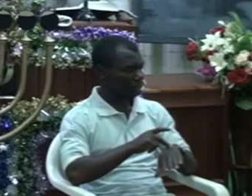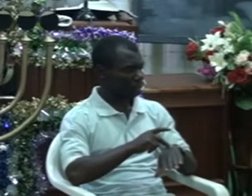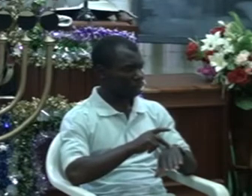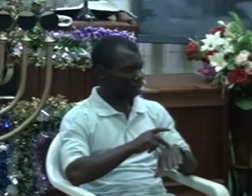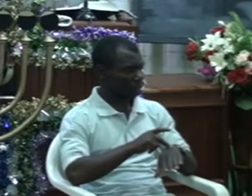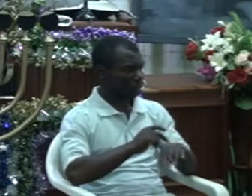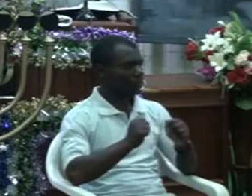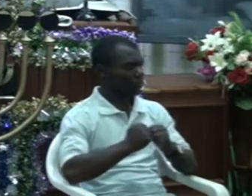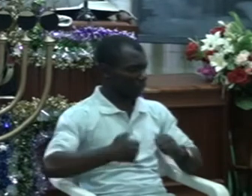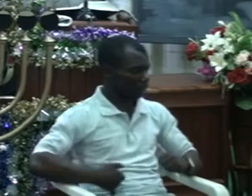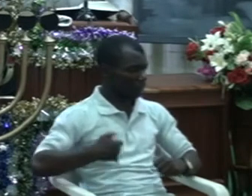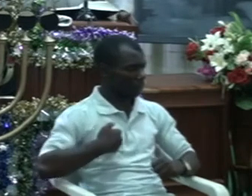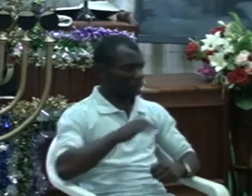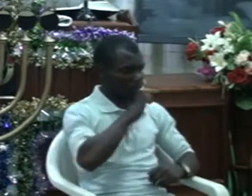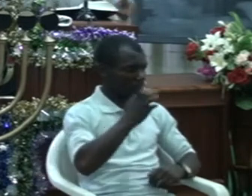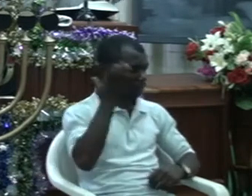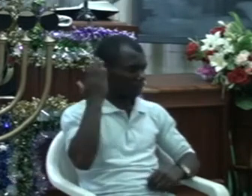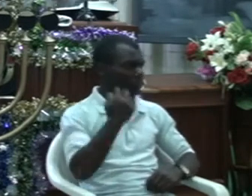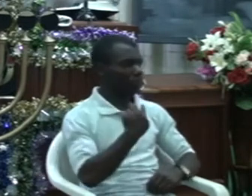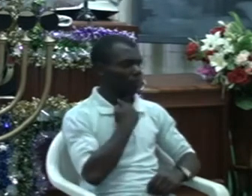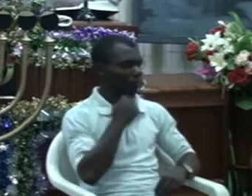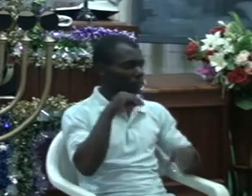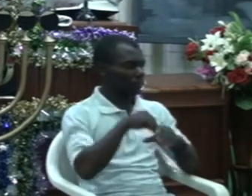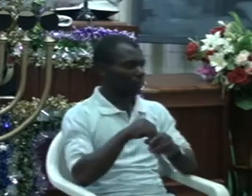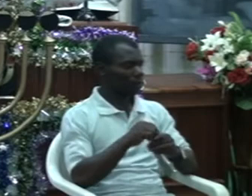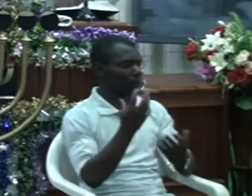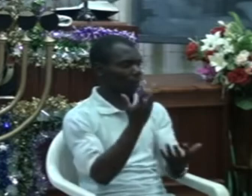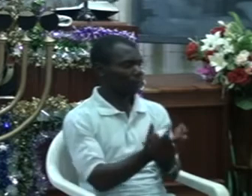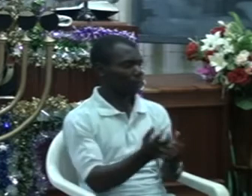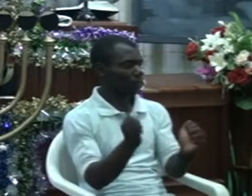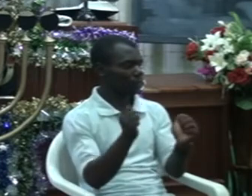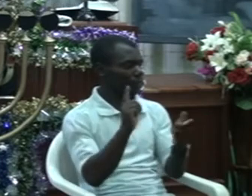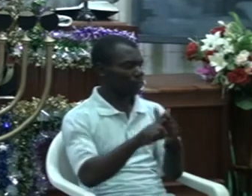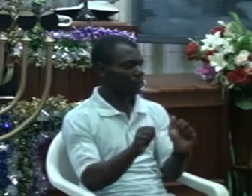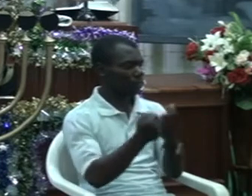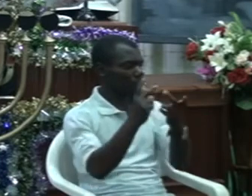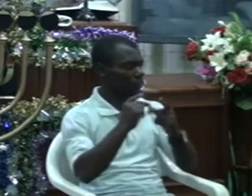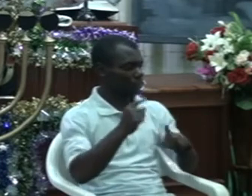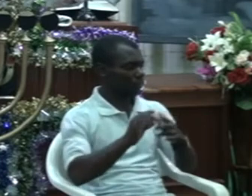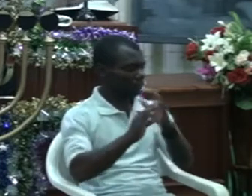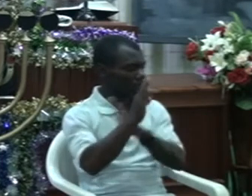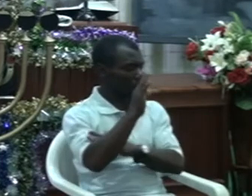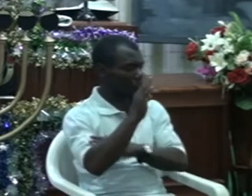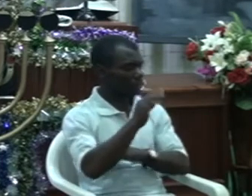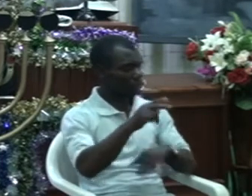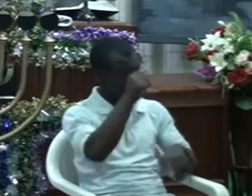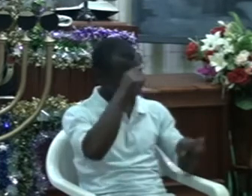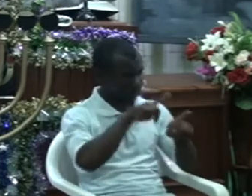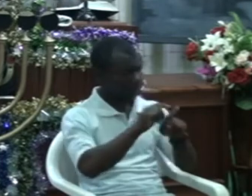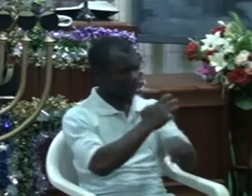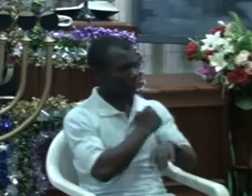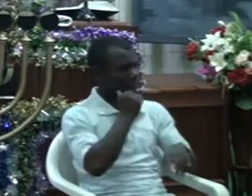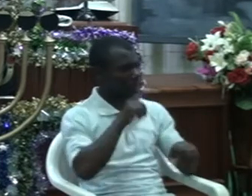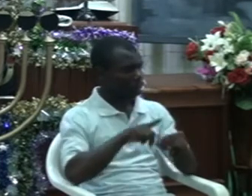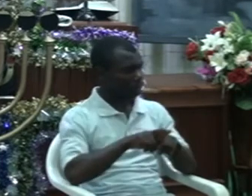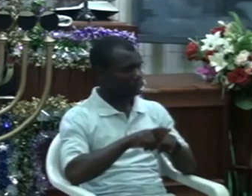Jean, lorsqu'ils ont été mis en prison, à cause de la parole de Dieu, les frères et les